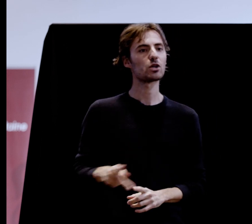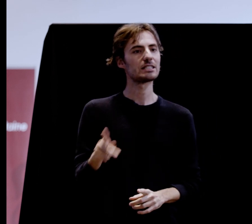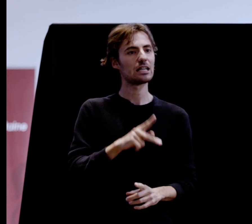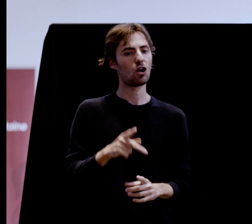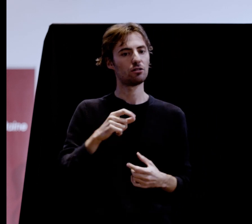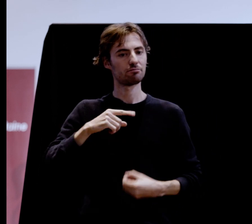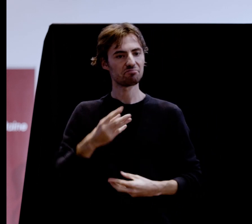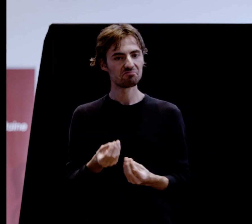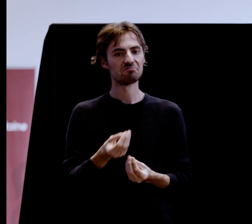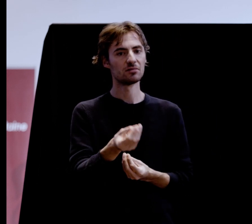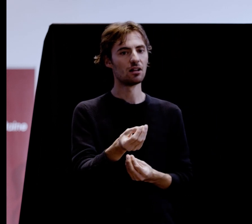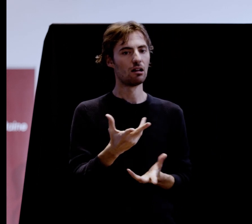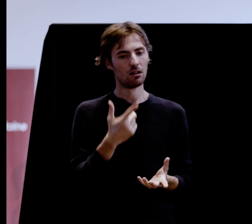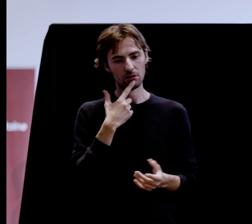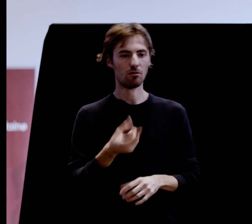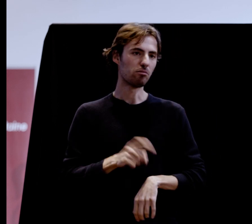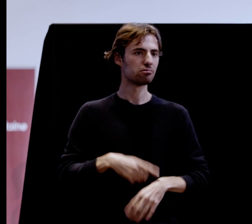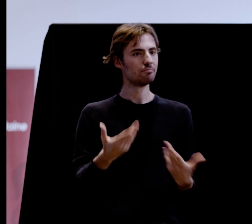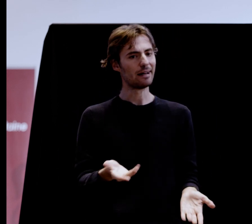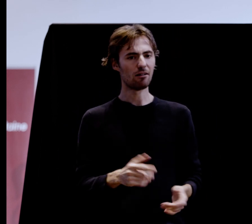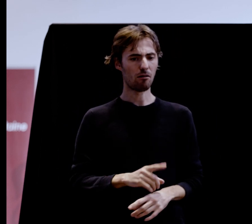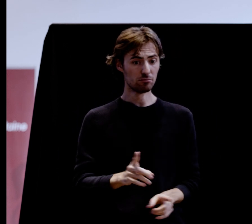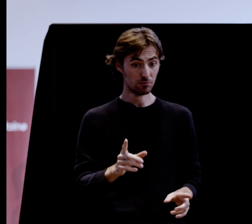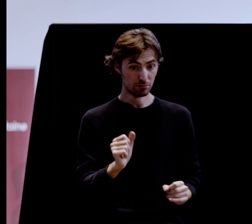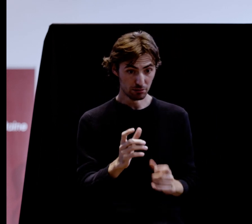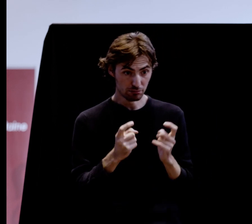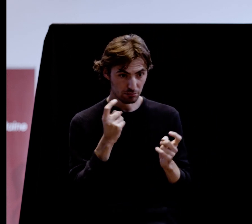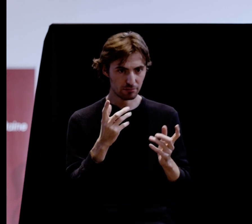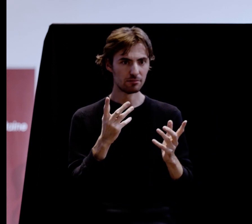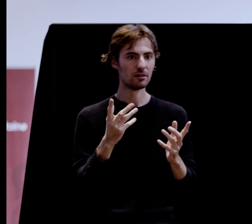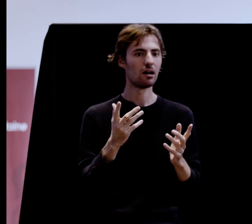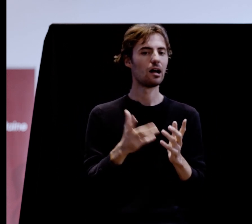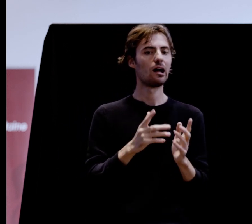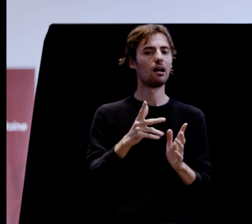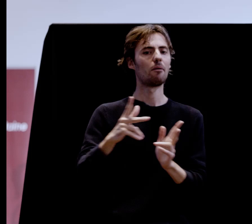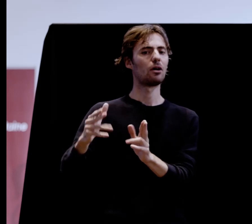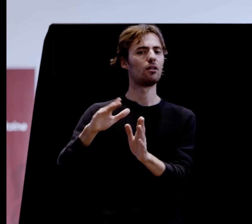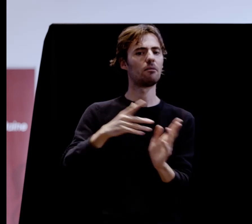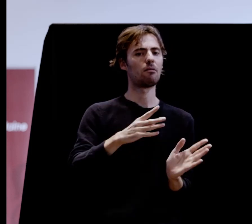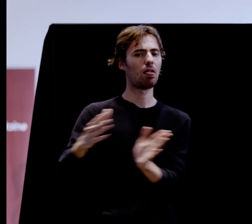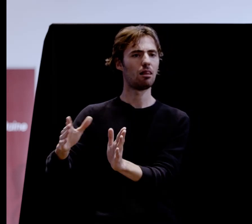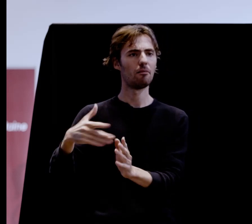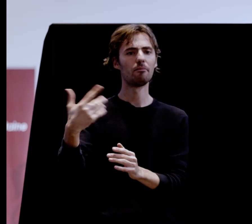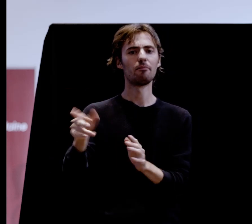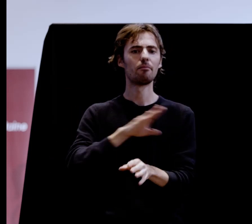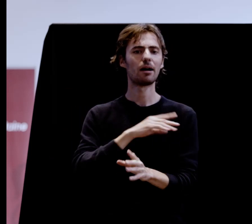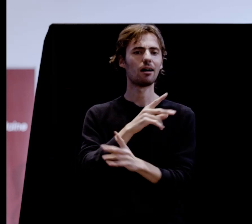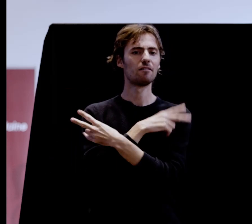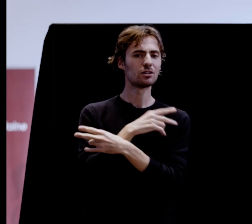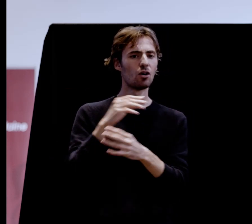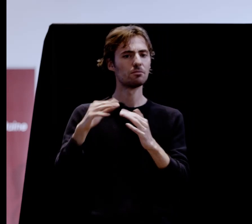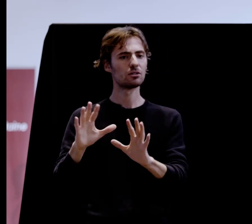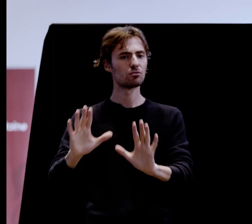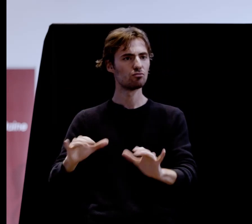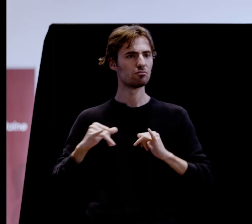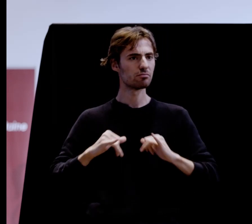n'est pas obligé de le faire parce que c'est le moment maintenant. Est-ce que ça ne sera pas plus simple de le faire, par exemple, pendant telle période parce que vous êtes en vacances, à la maison,